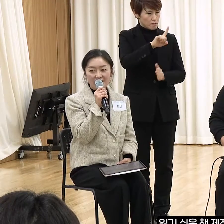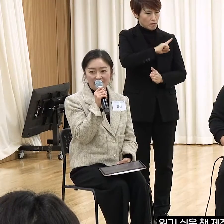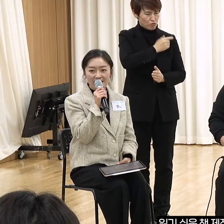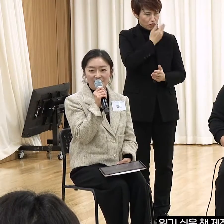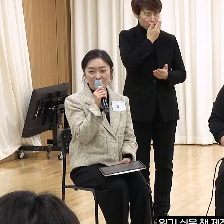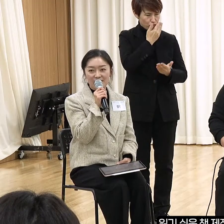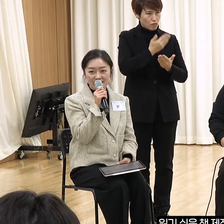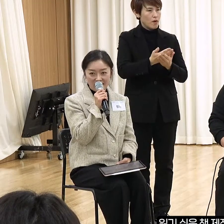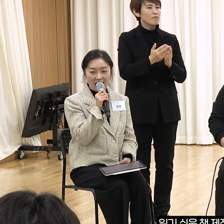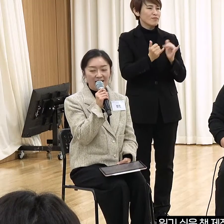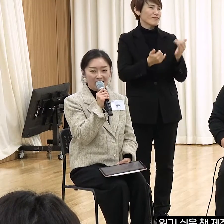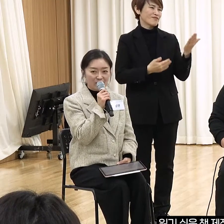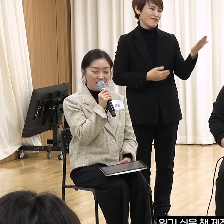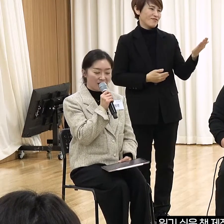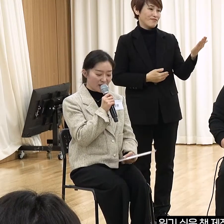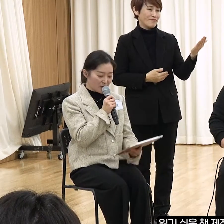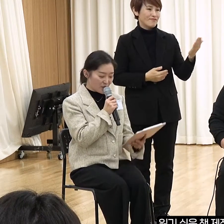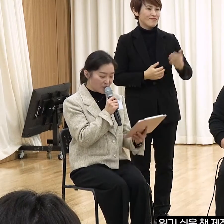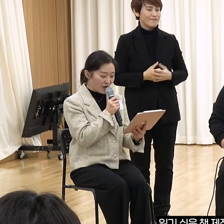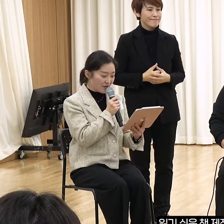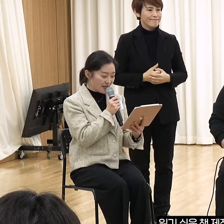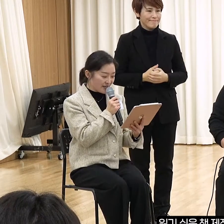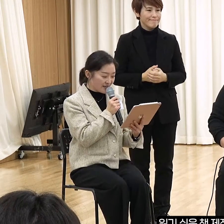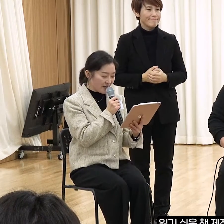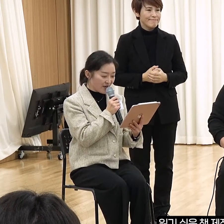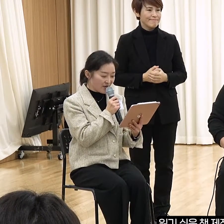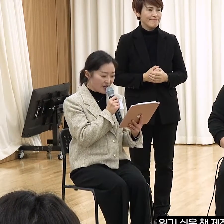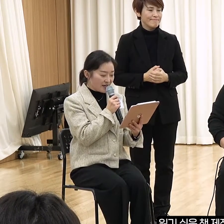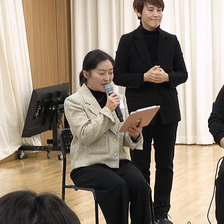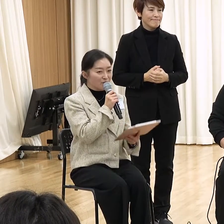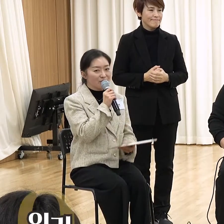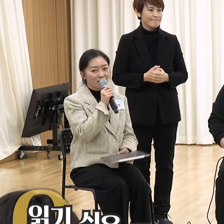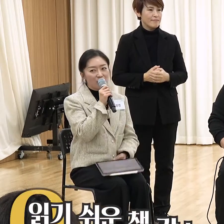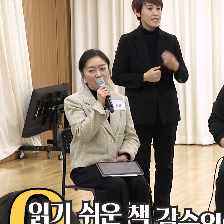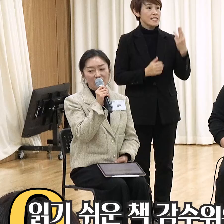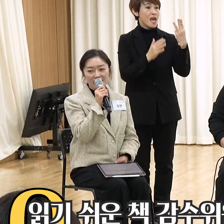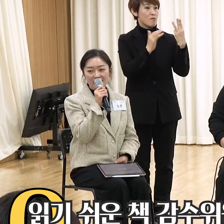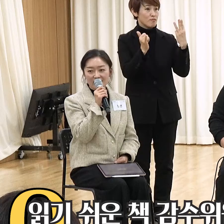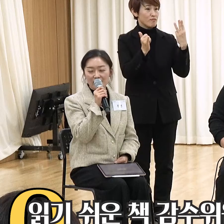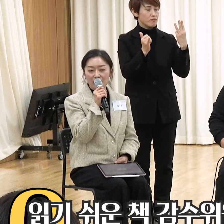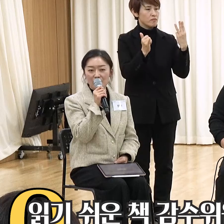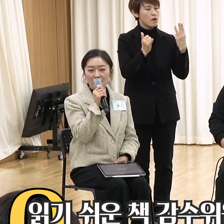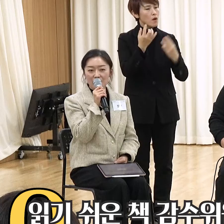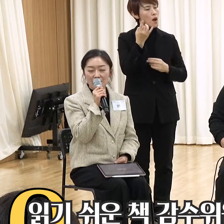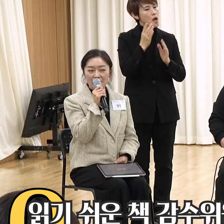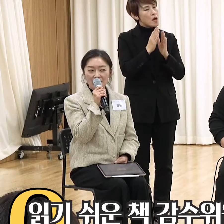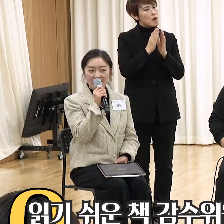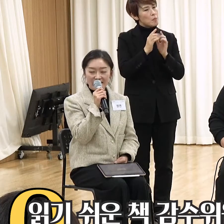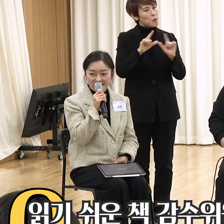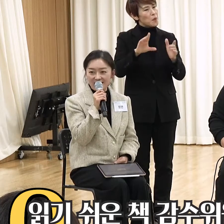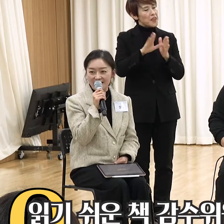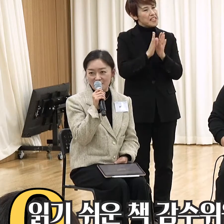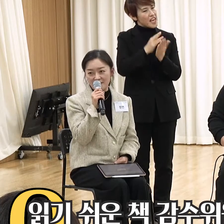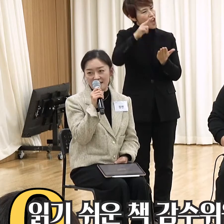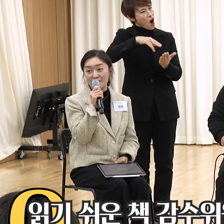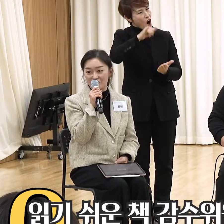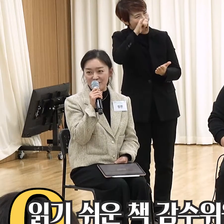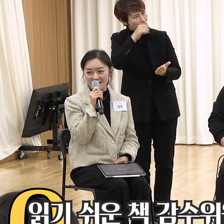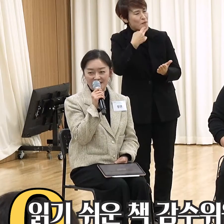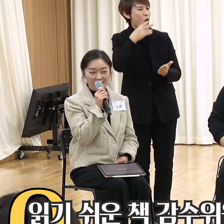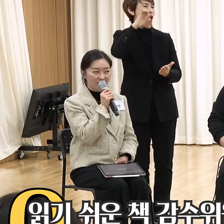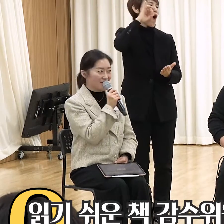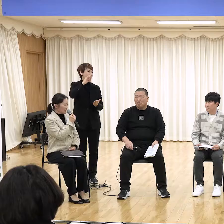중요한 역할을 하신 분들이다 라고 생각해 주셔도 과언이 아닌데요. 세 분이 평소에 책을 읽고 지내시는지가 저는